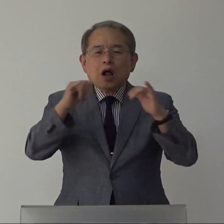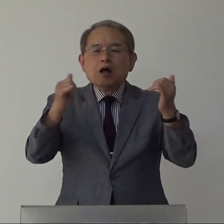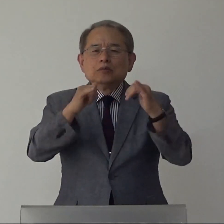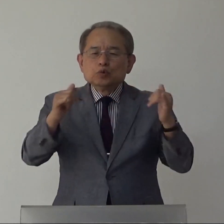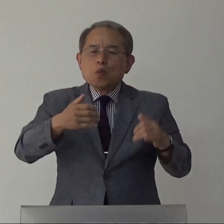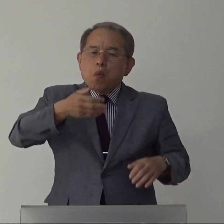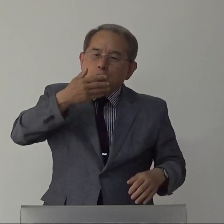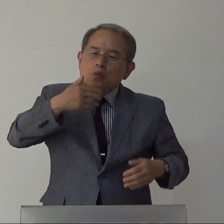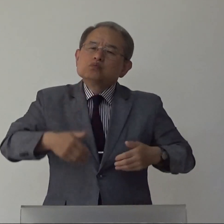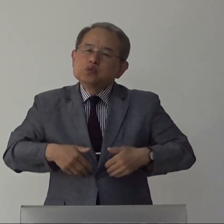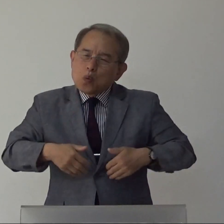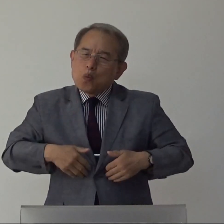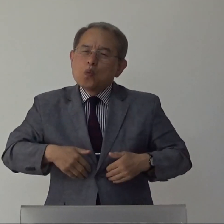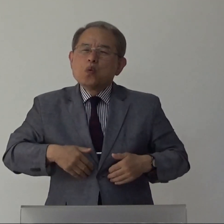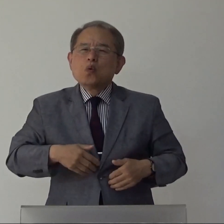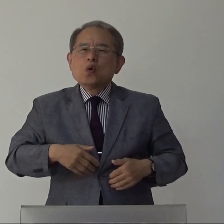어떤 식으로 먹는 게 중요한가요?